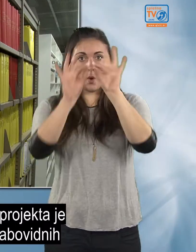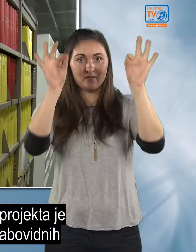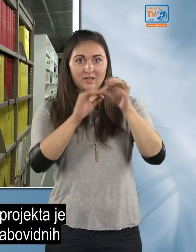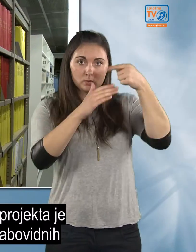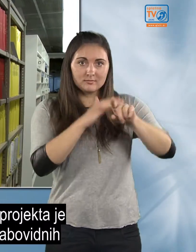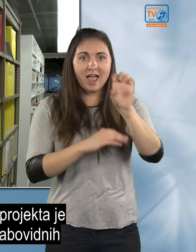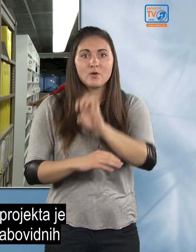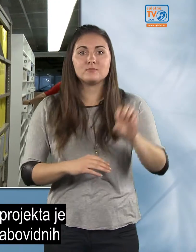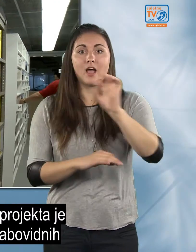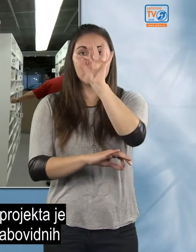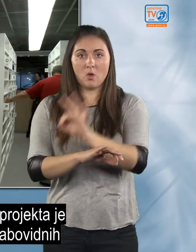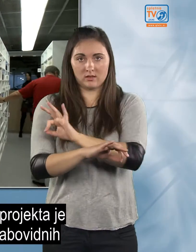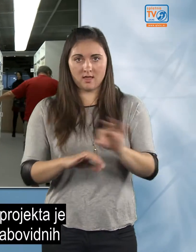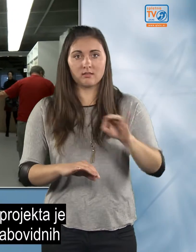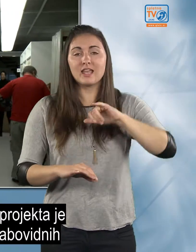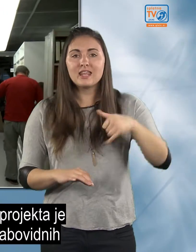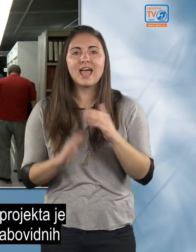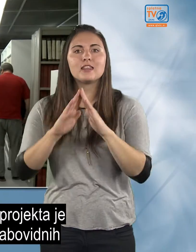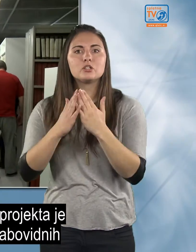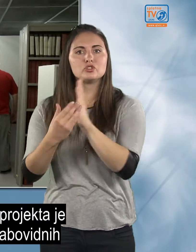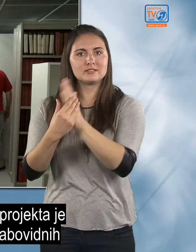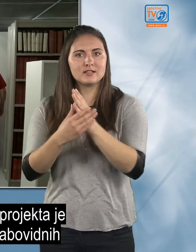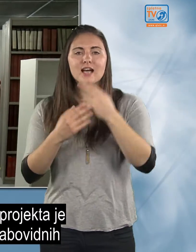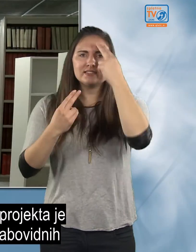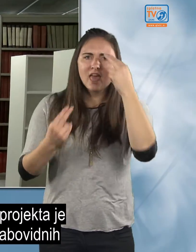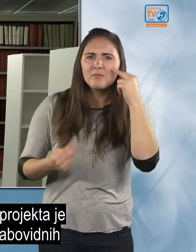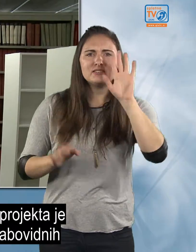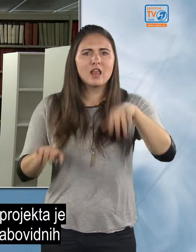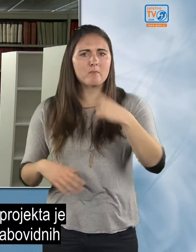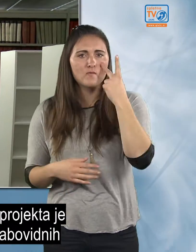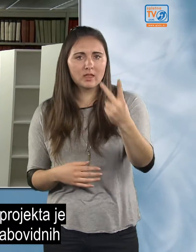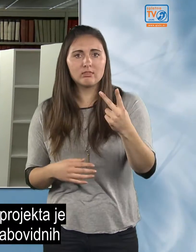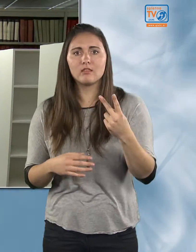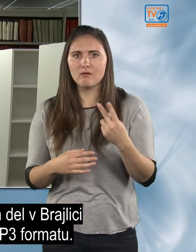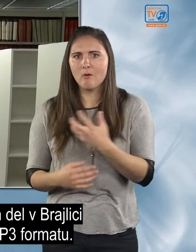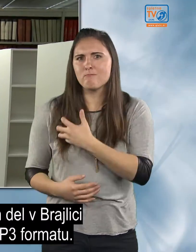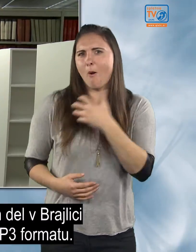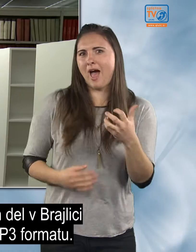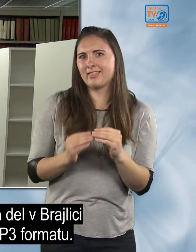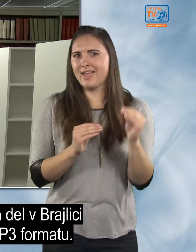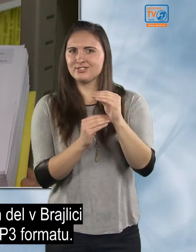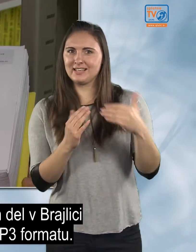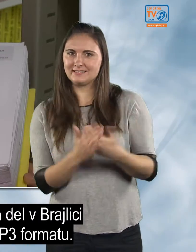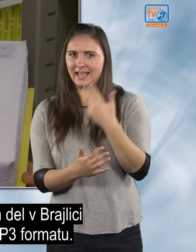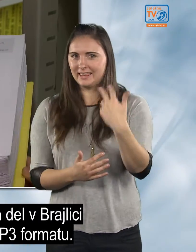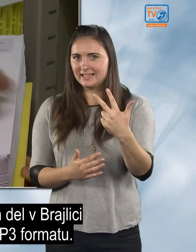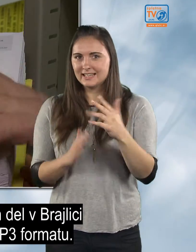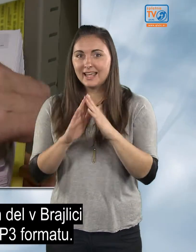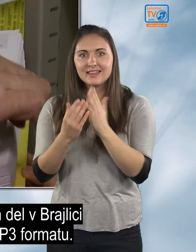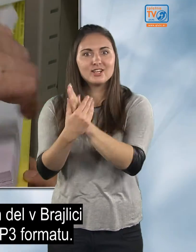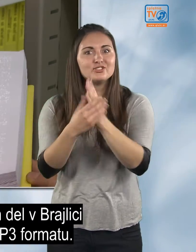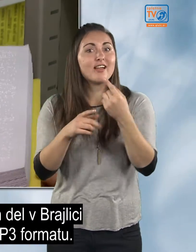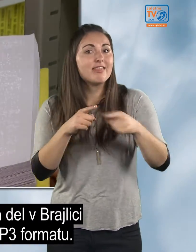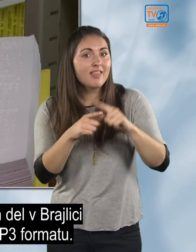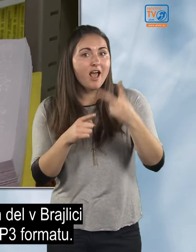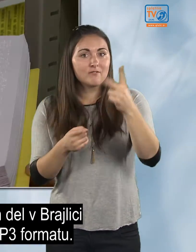V okviru evropskega projekta je knjižnica slepih in slabovidnih bogatejša za 30 knjižnih del v brajlici